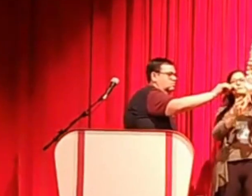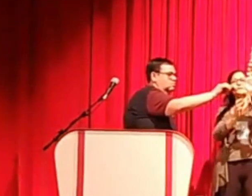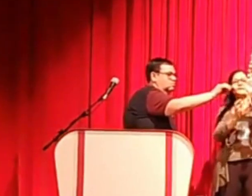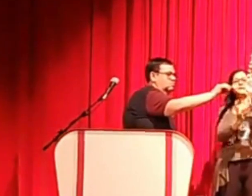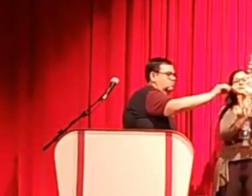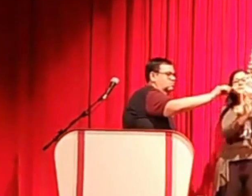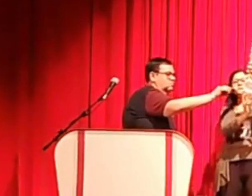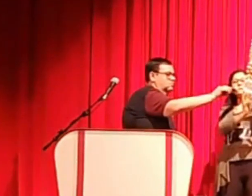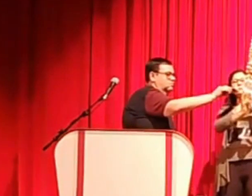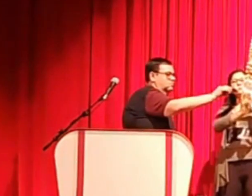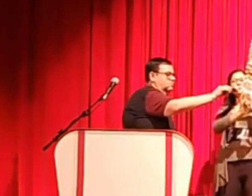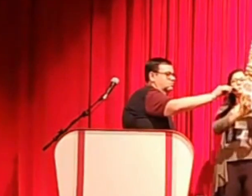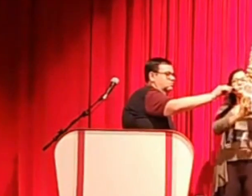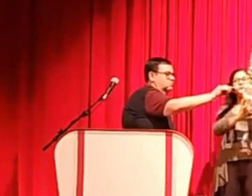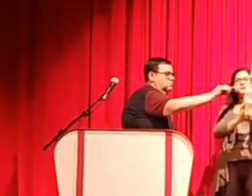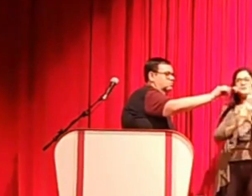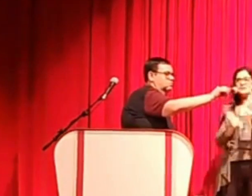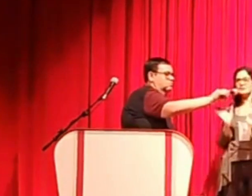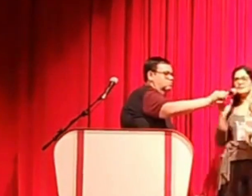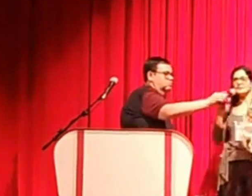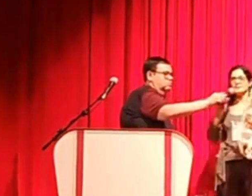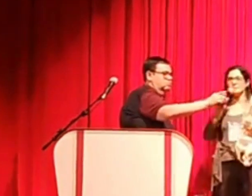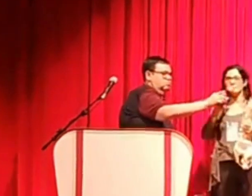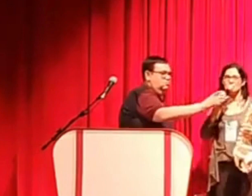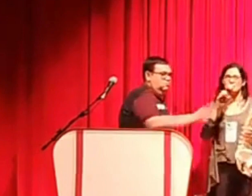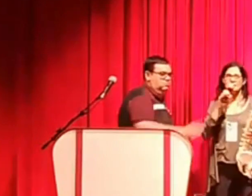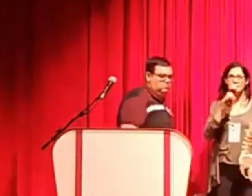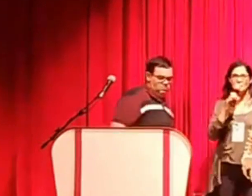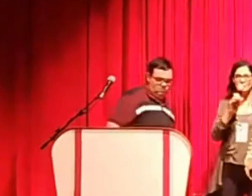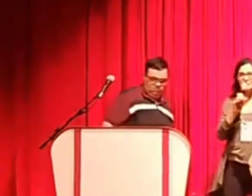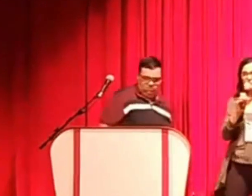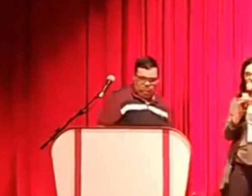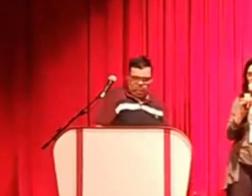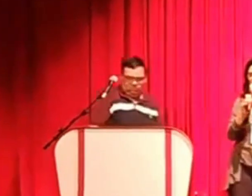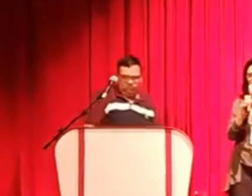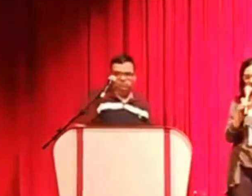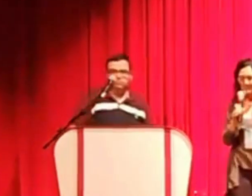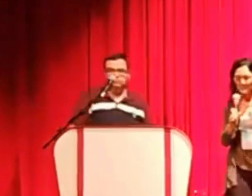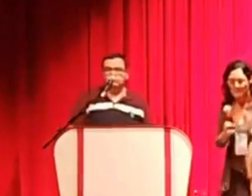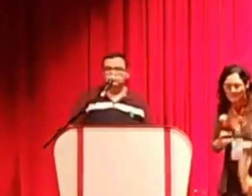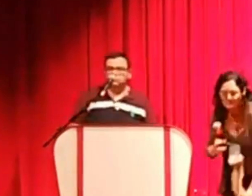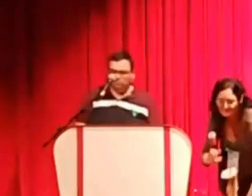adequada. Tá? Então, esses apoios são importantes para você que sente essa dor.